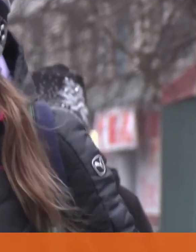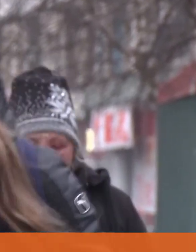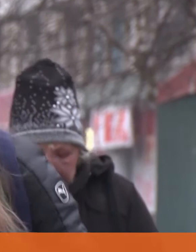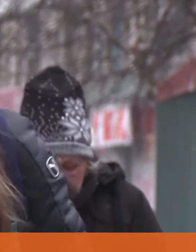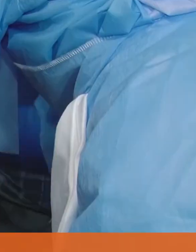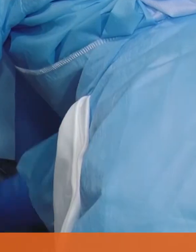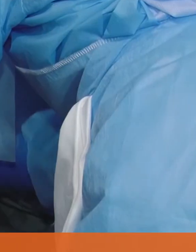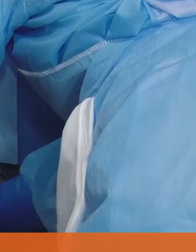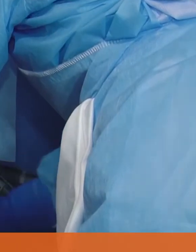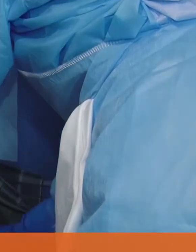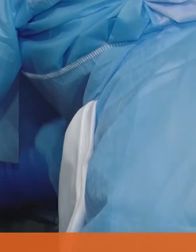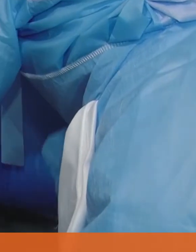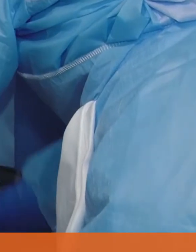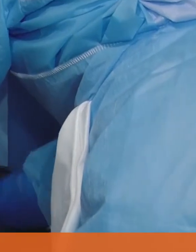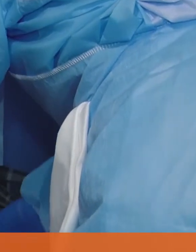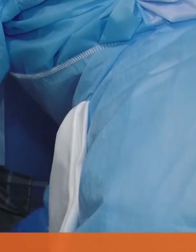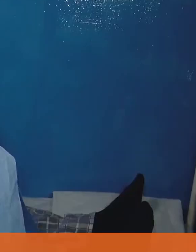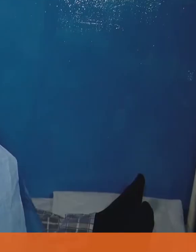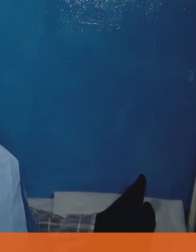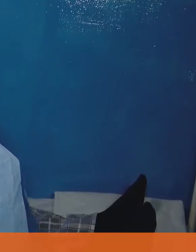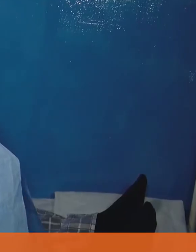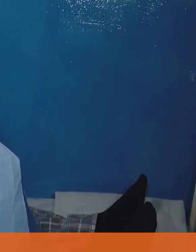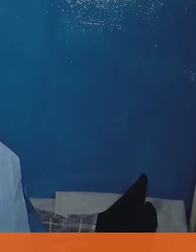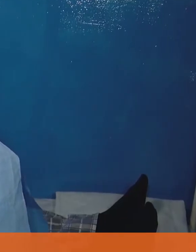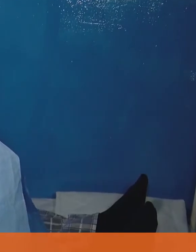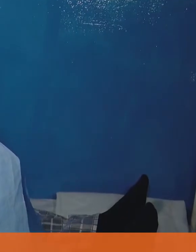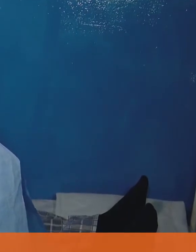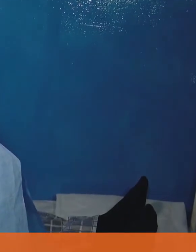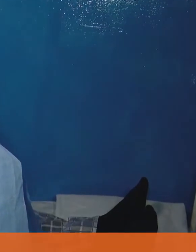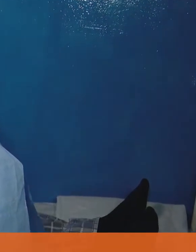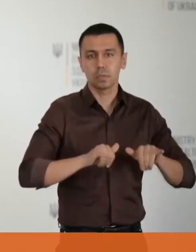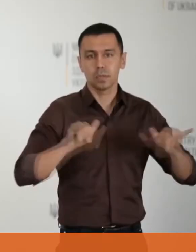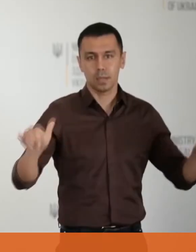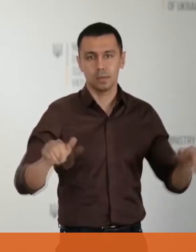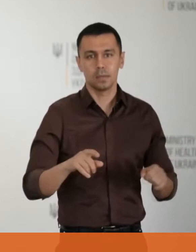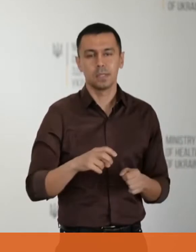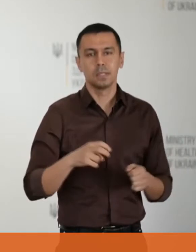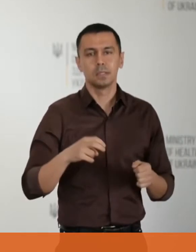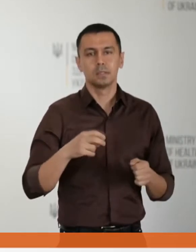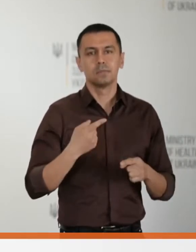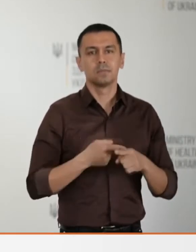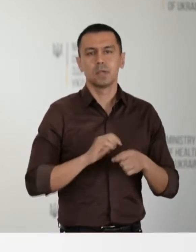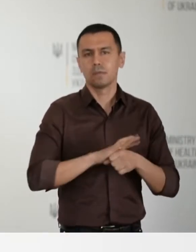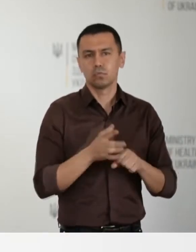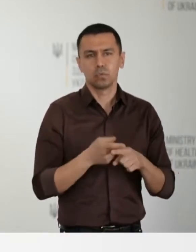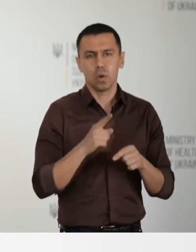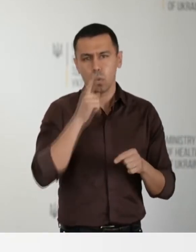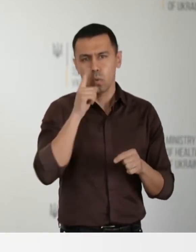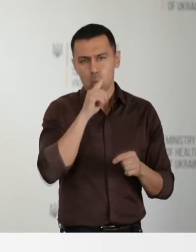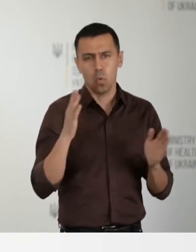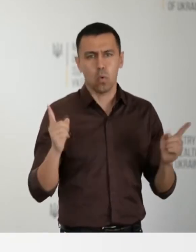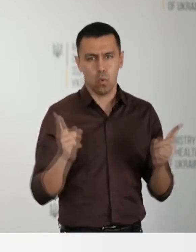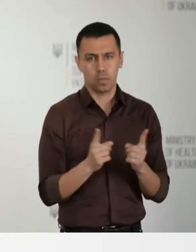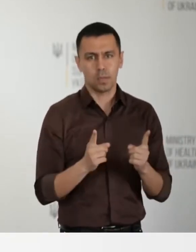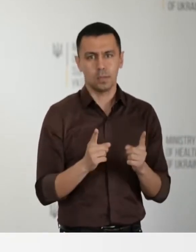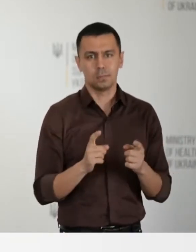не вдасться. Британський ковід надовго вкладає на лікарняні ліжка навіть молодих людей. В штаму дуже короткий інкубаційний